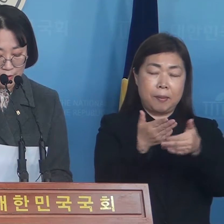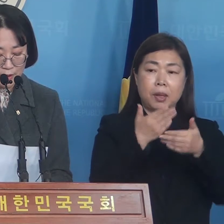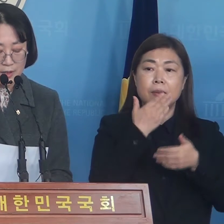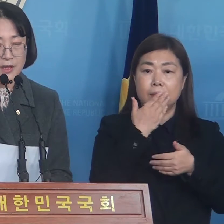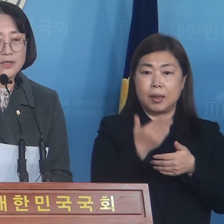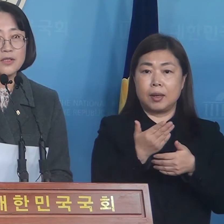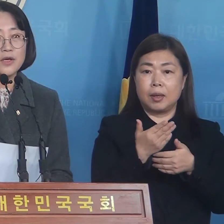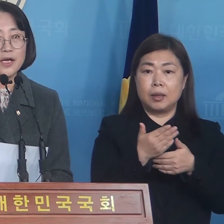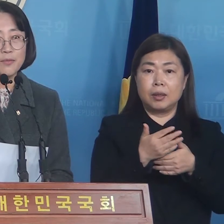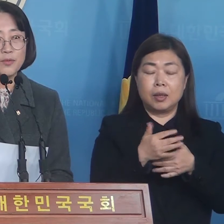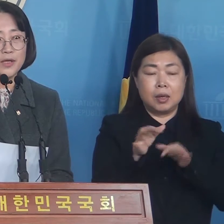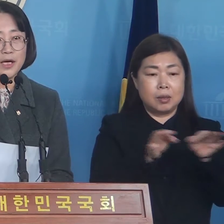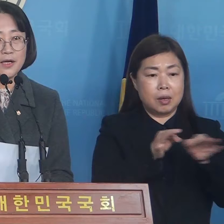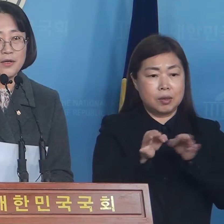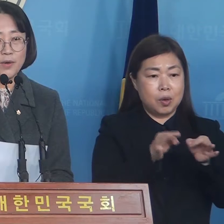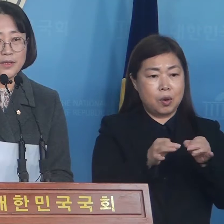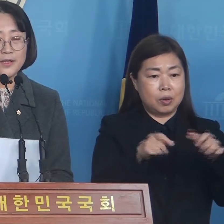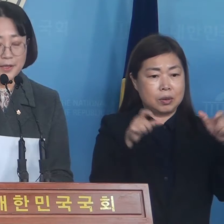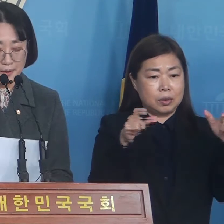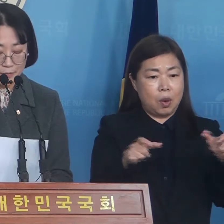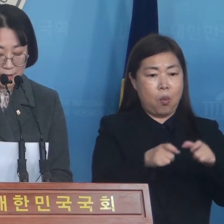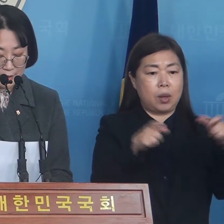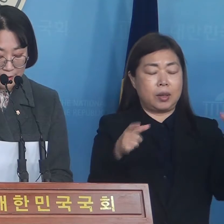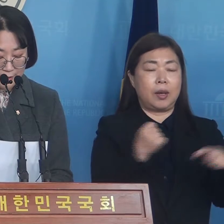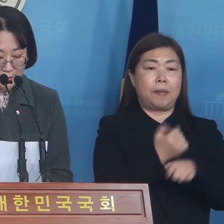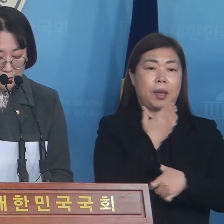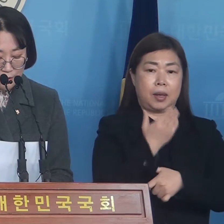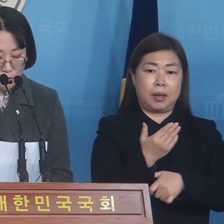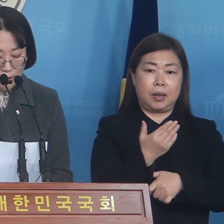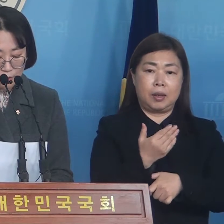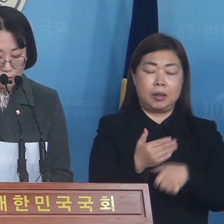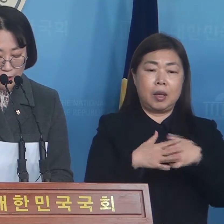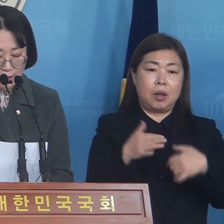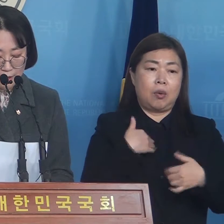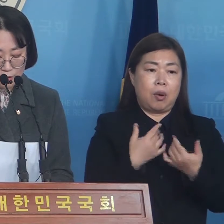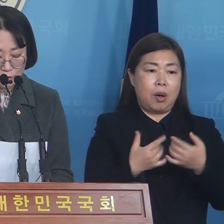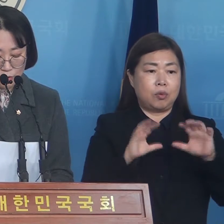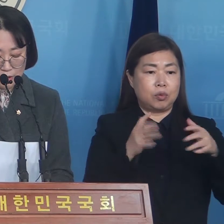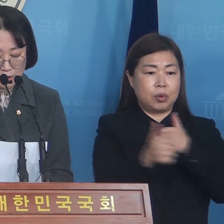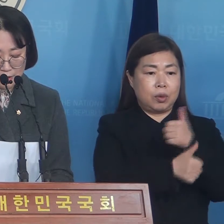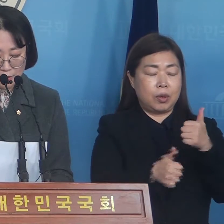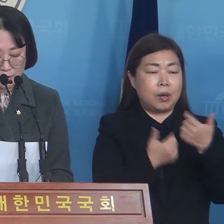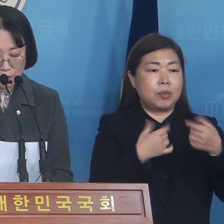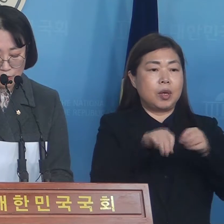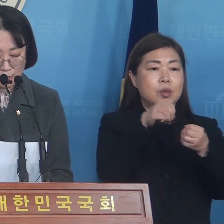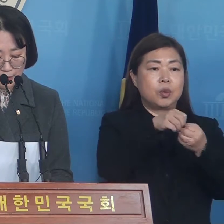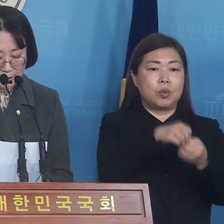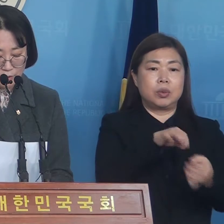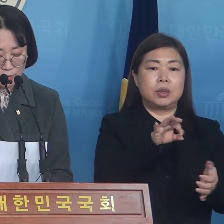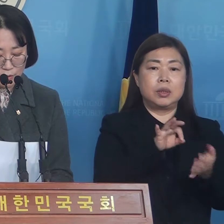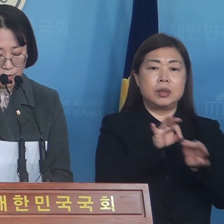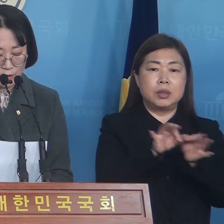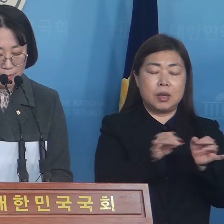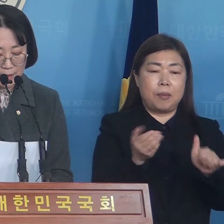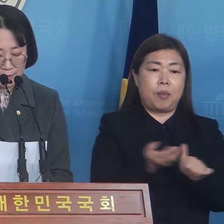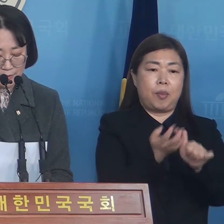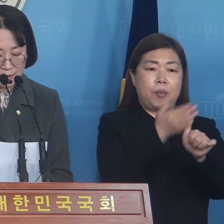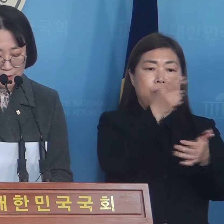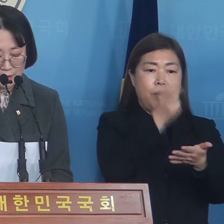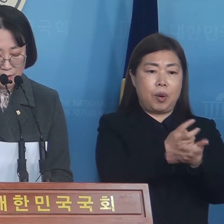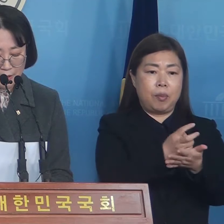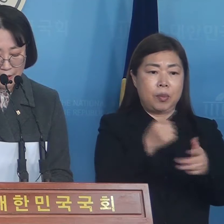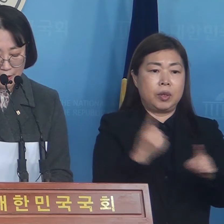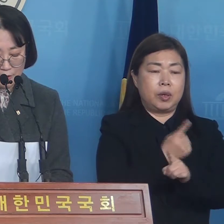수 있는 상점가의 범위가 확대되게 됩니다. 저와 국회가 전통시장 상점가 육성법 개정으로 더